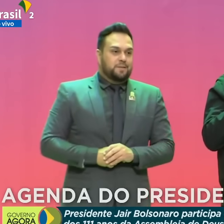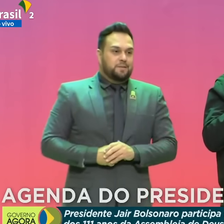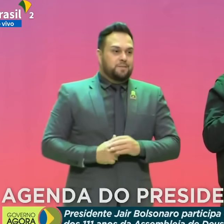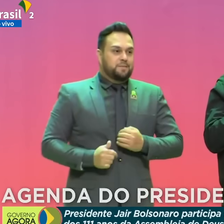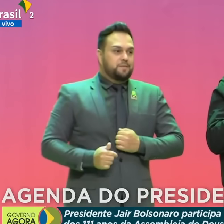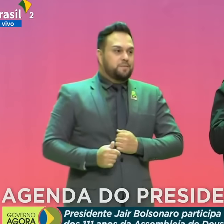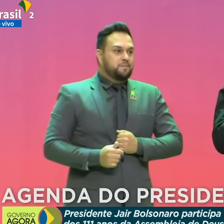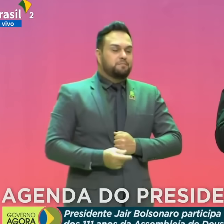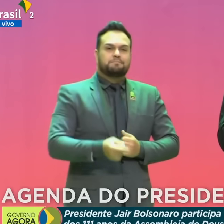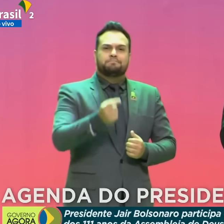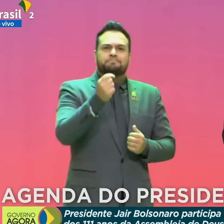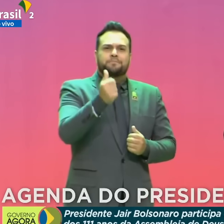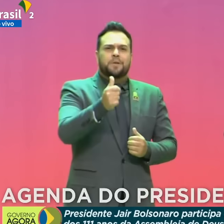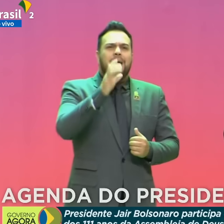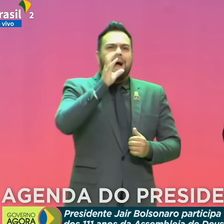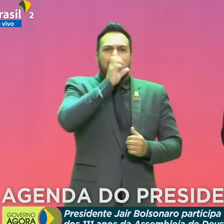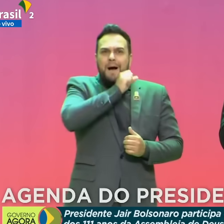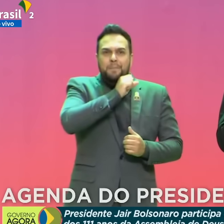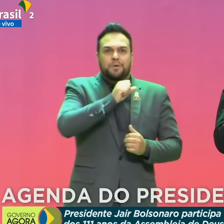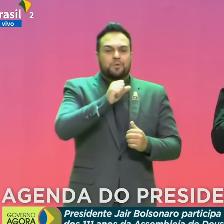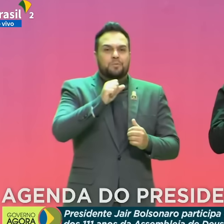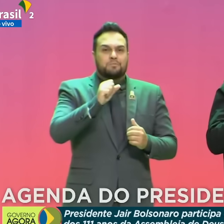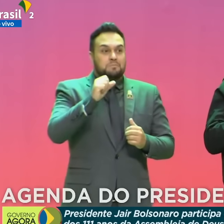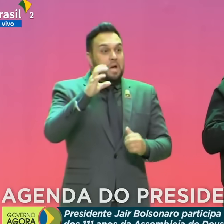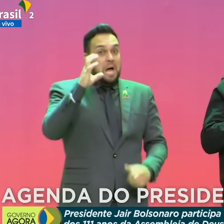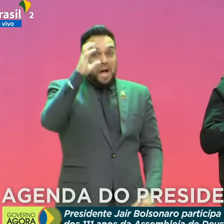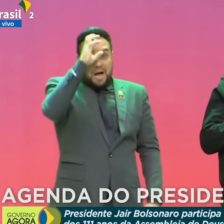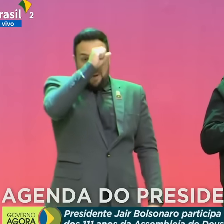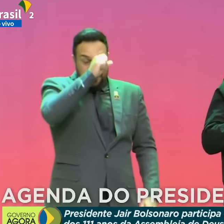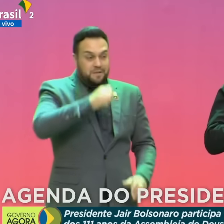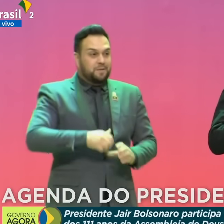que rapidamente aprendeu a linguagem.